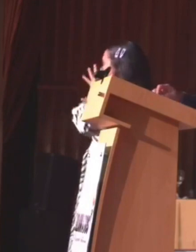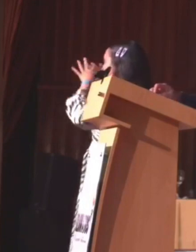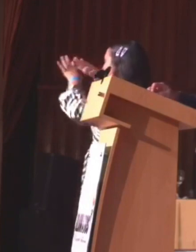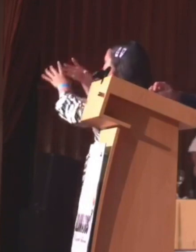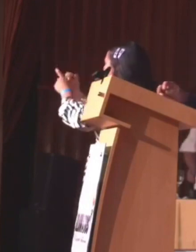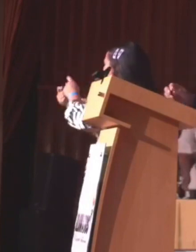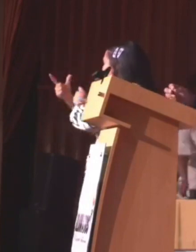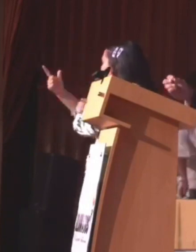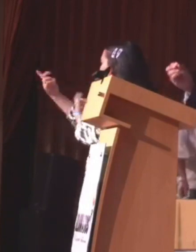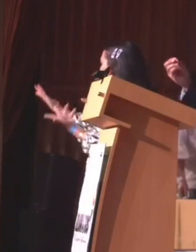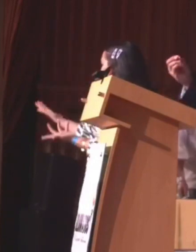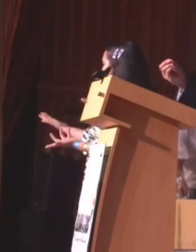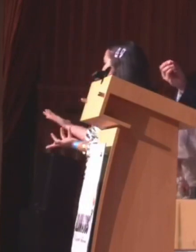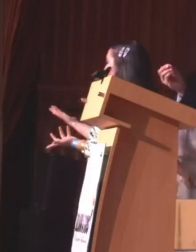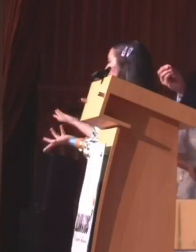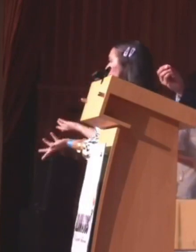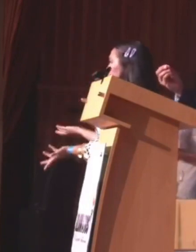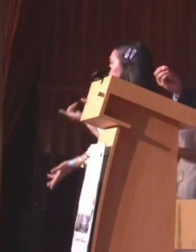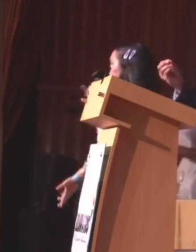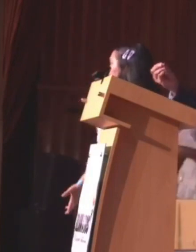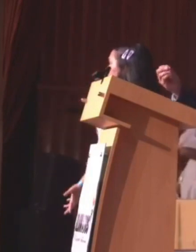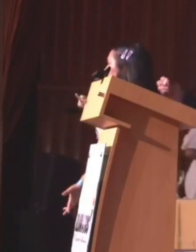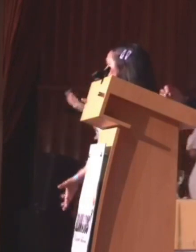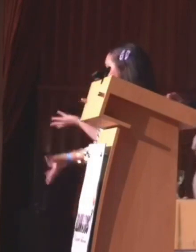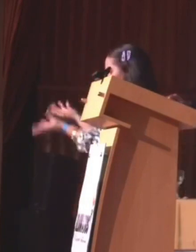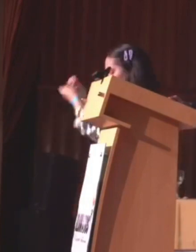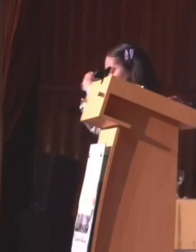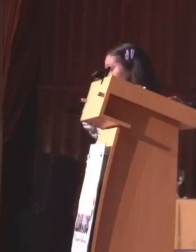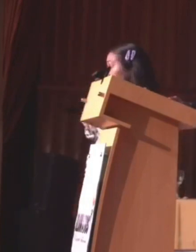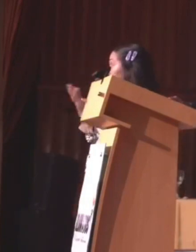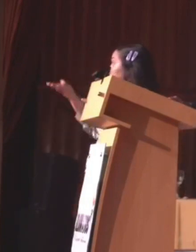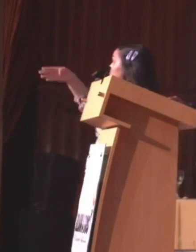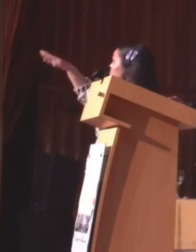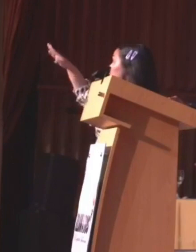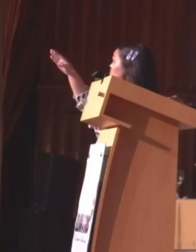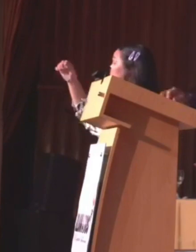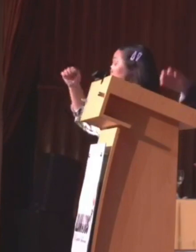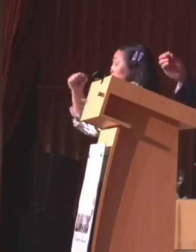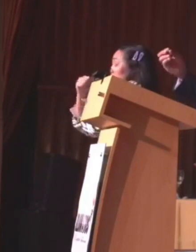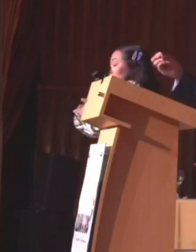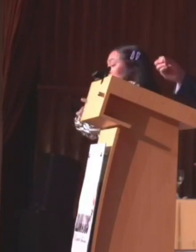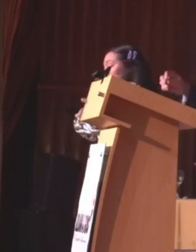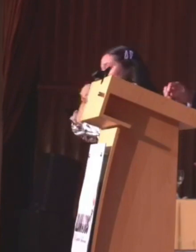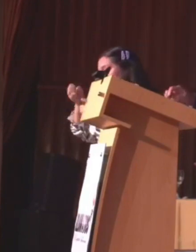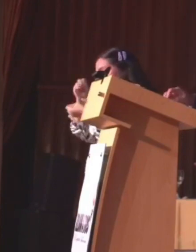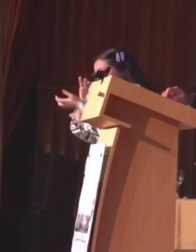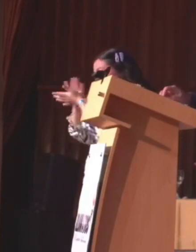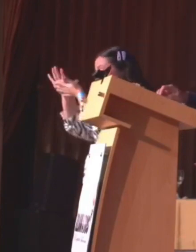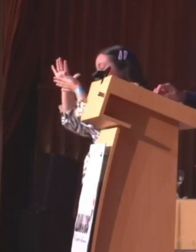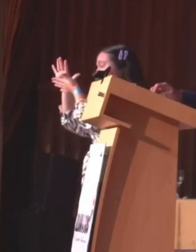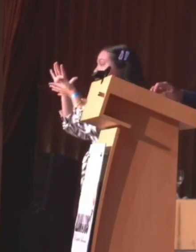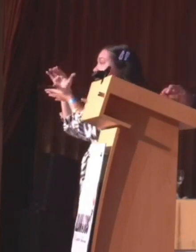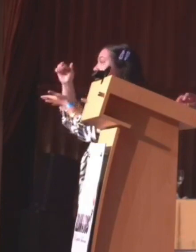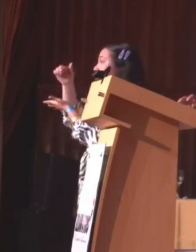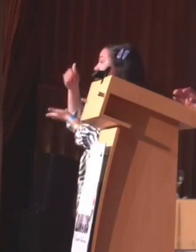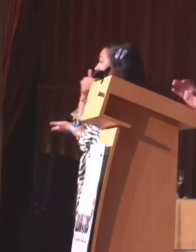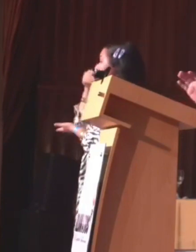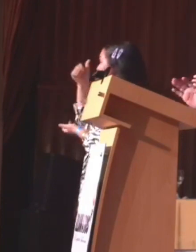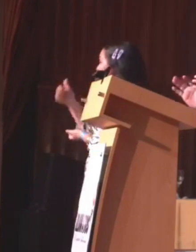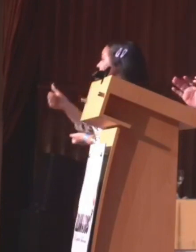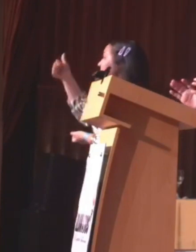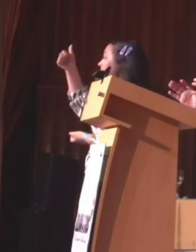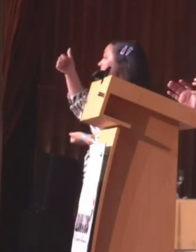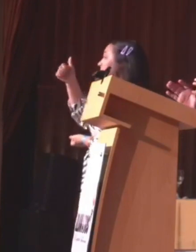Dios. Porque si hay algo que Dios ama es la santidad. Porque la santidad es la que conviene. Si no